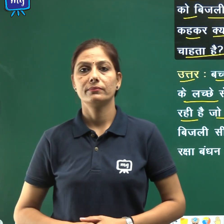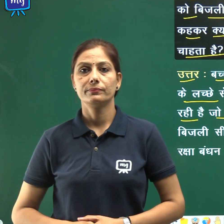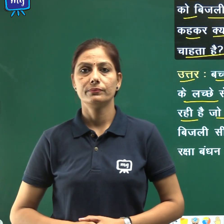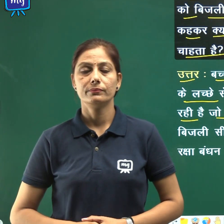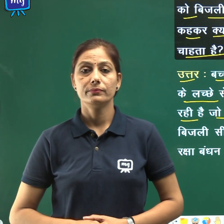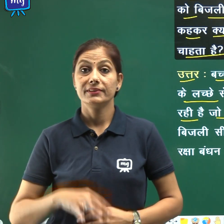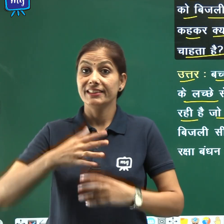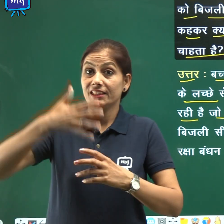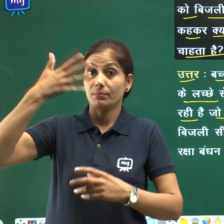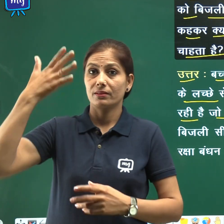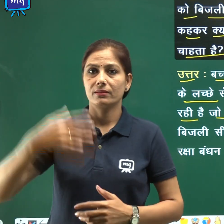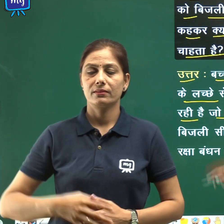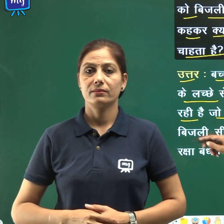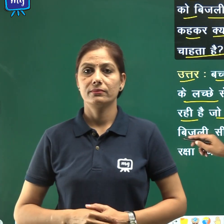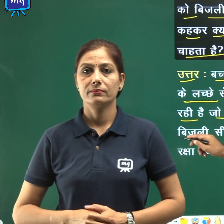चमकती